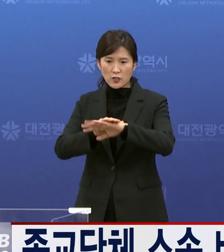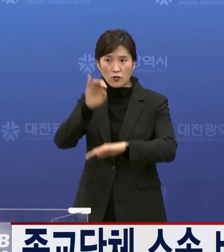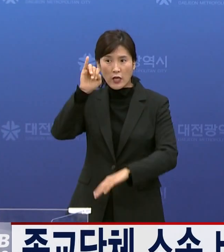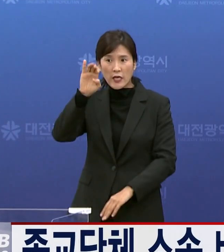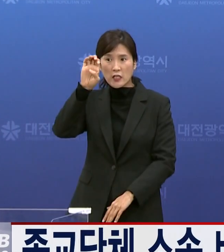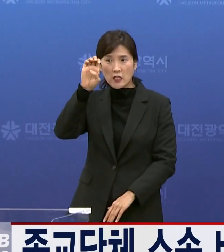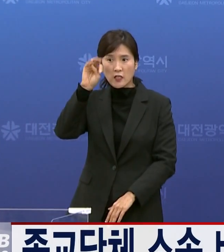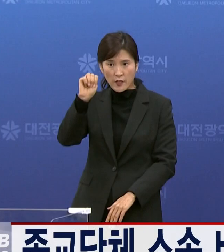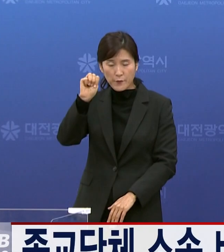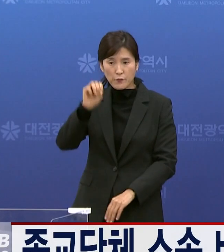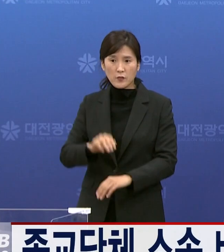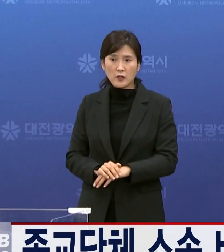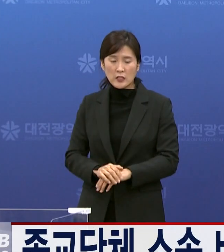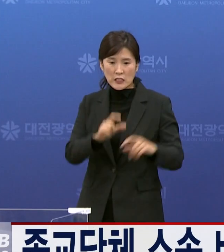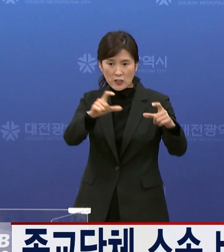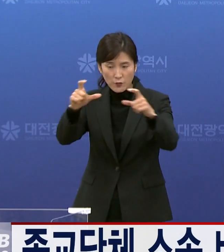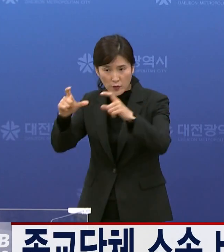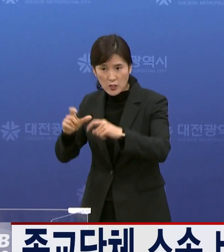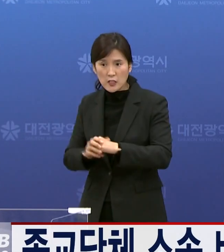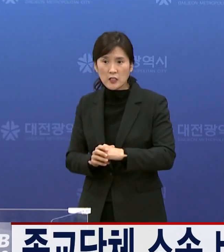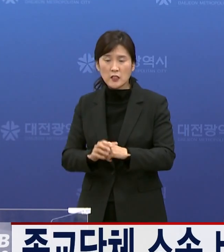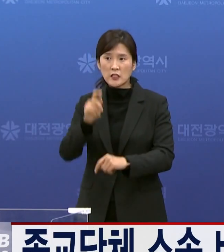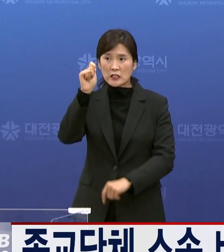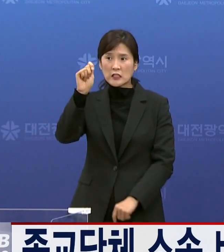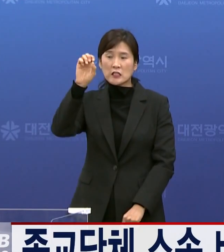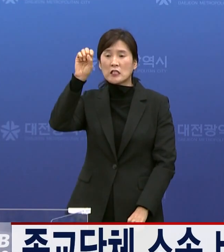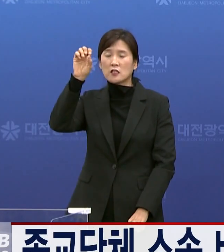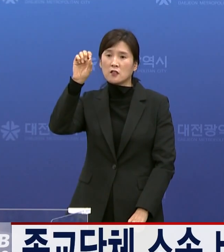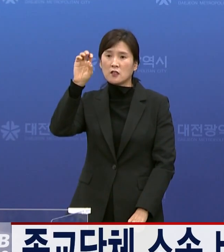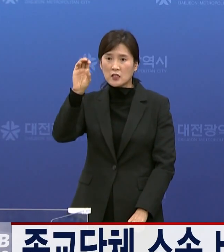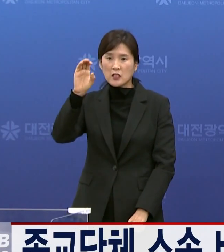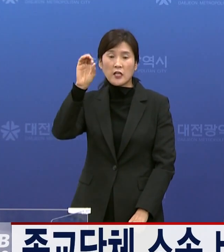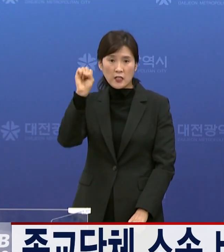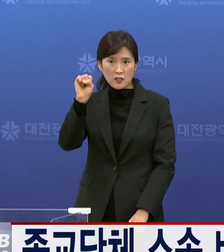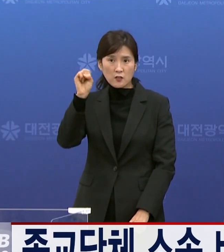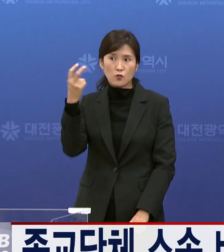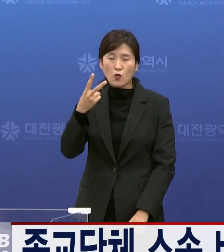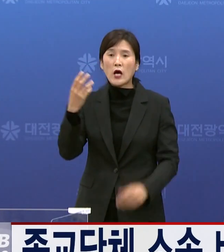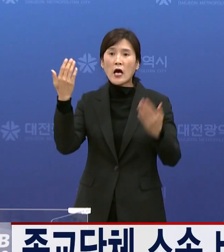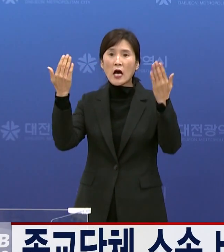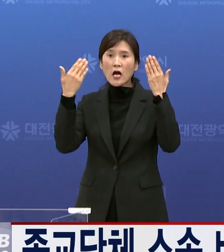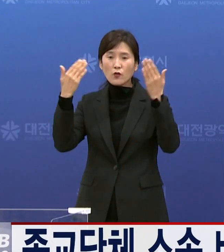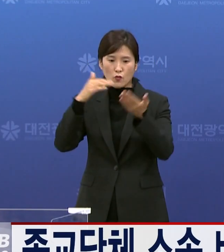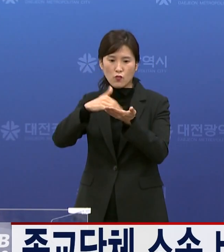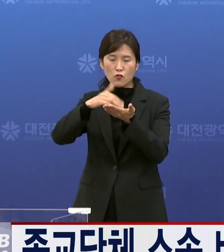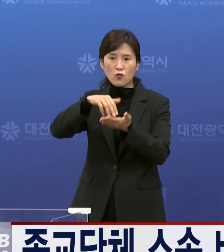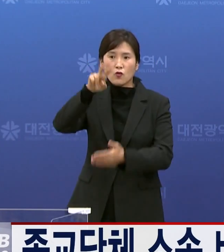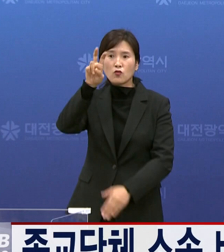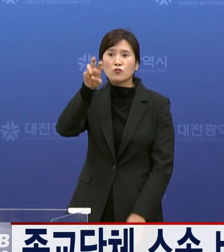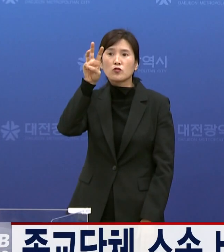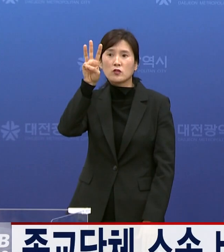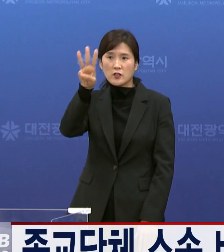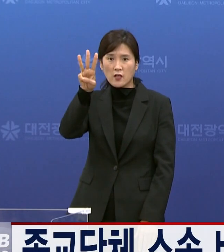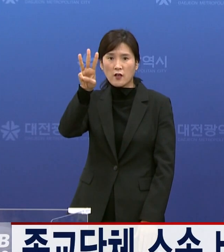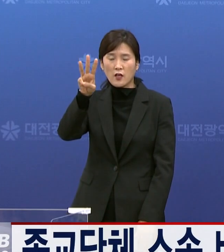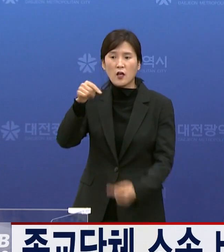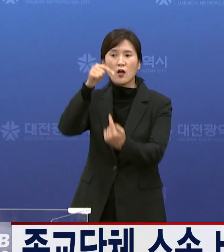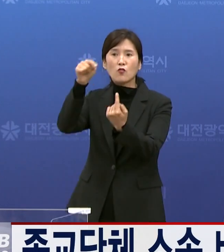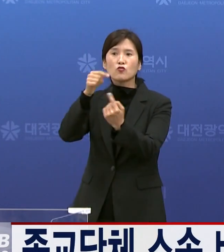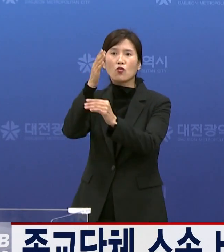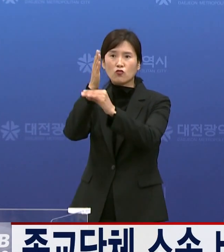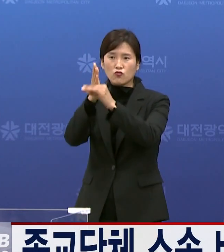IEM 그리고 각 지역에는 TCS 등 일종의 학교 23개소를 운영 중에